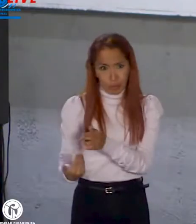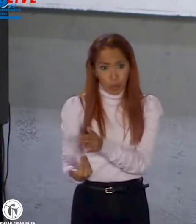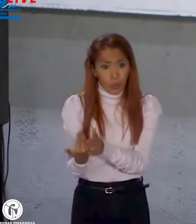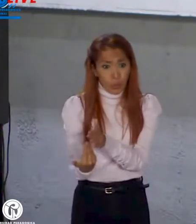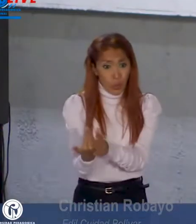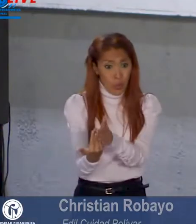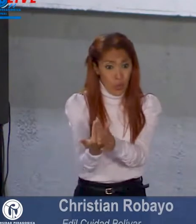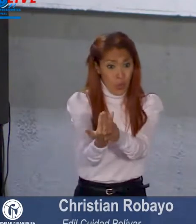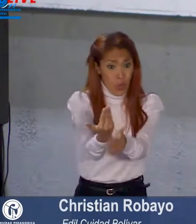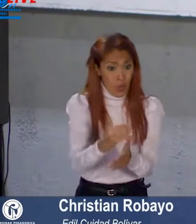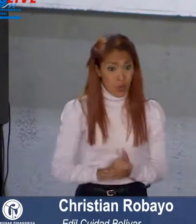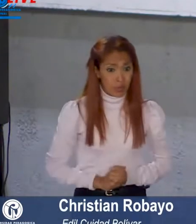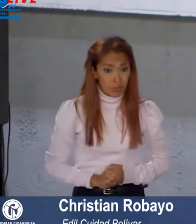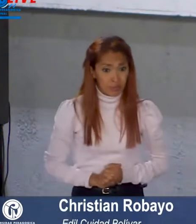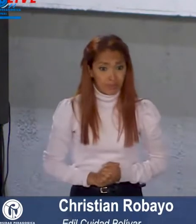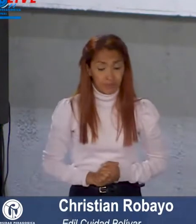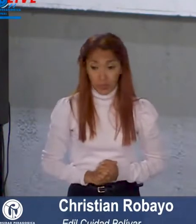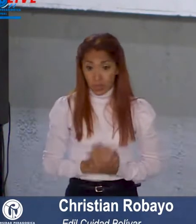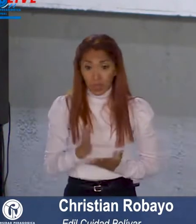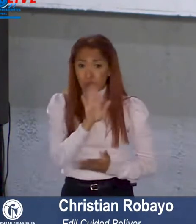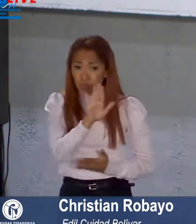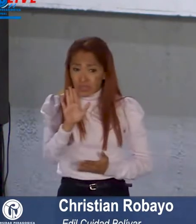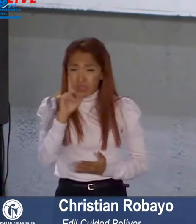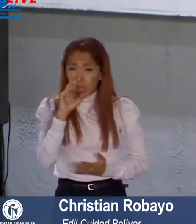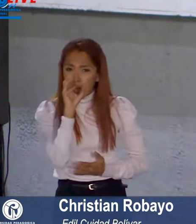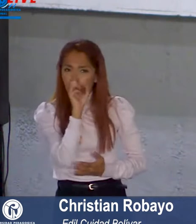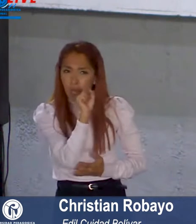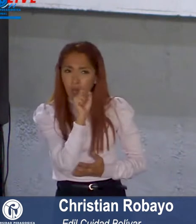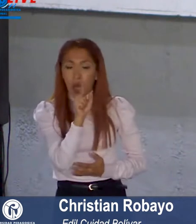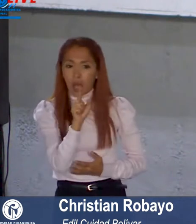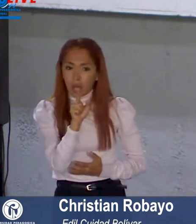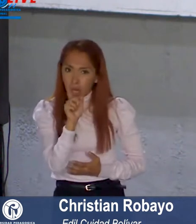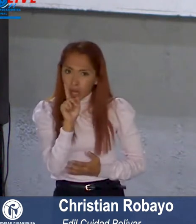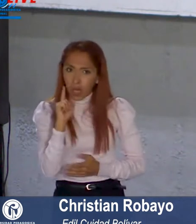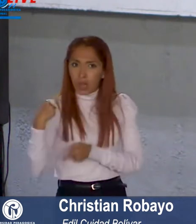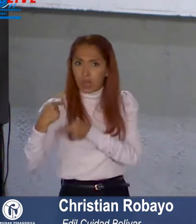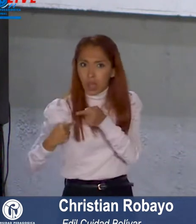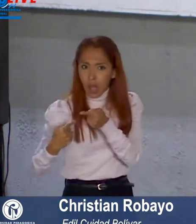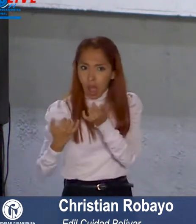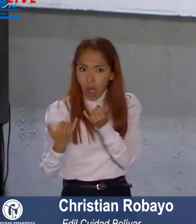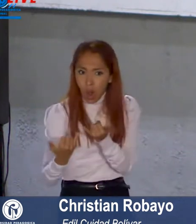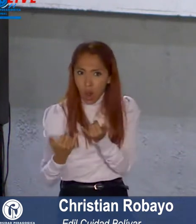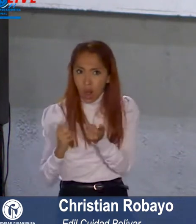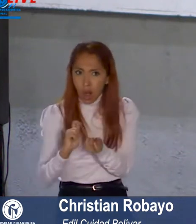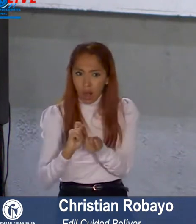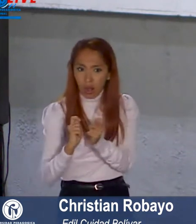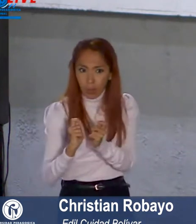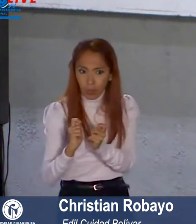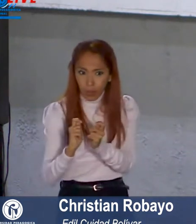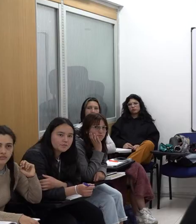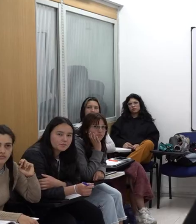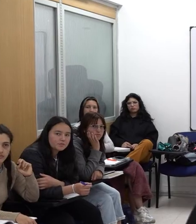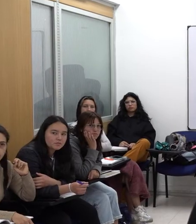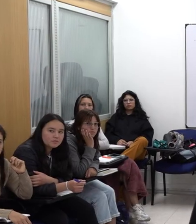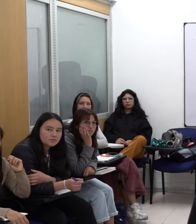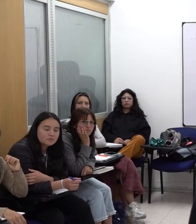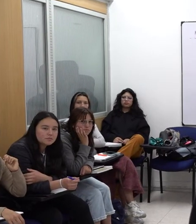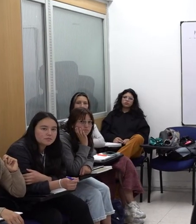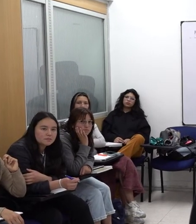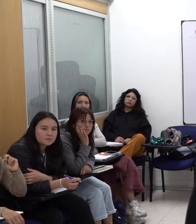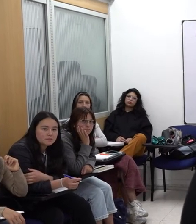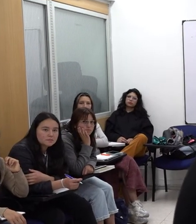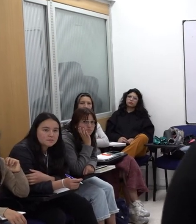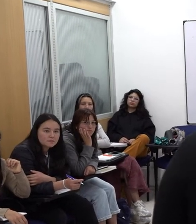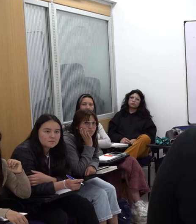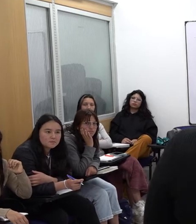una generación que ustedes se dan cuenta que está en una perspectiva de cambio también. Son generaciones que están en la